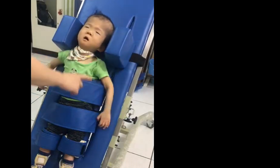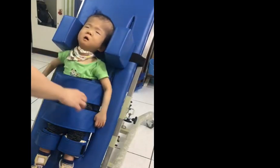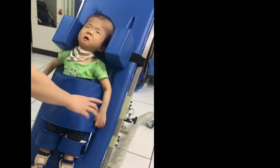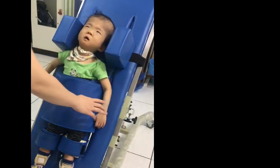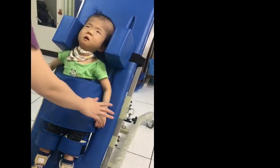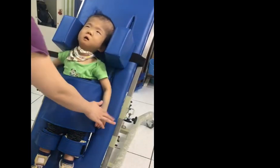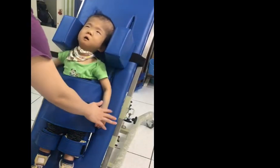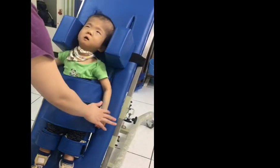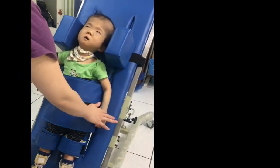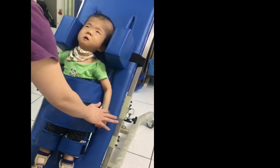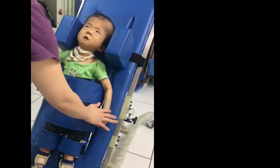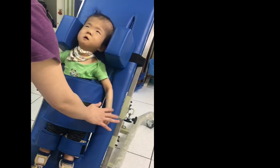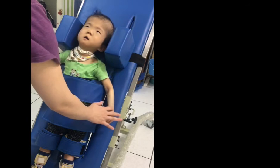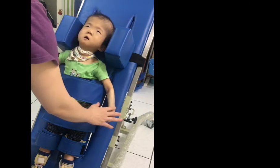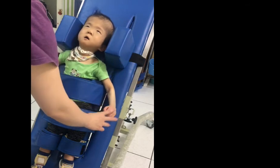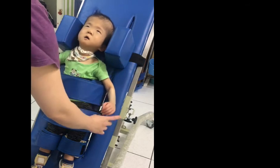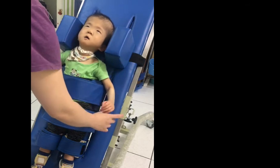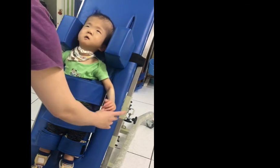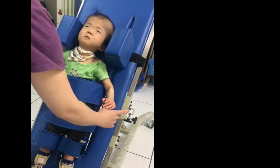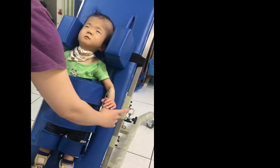吃啊，对，来。你要